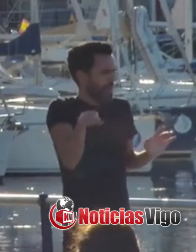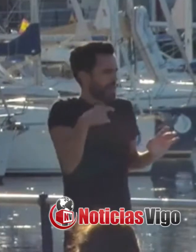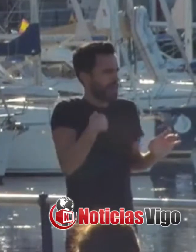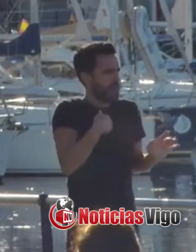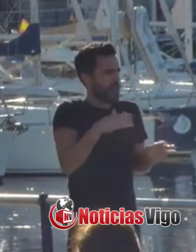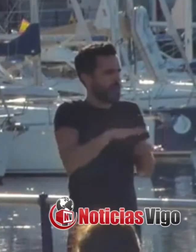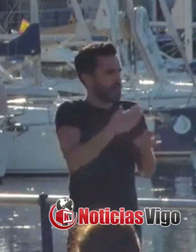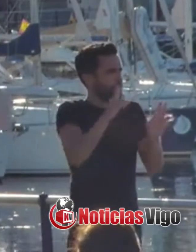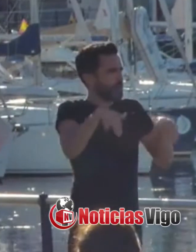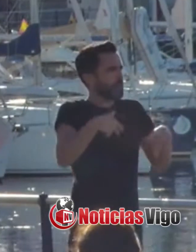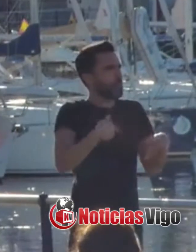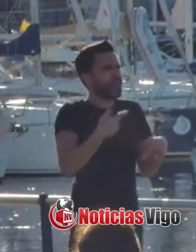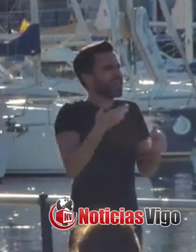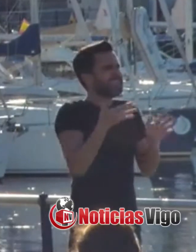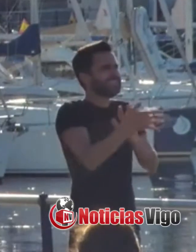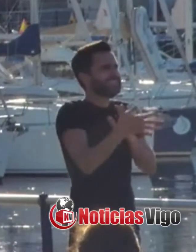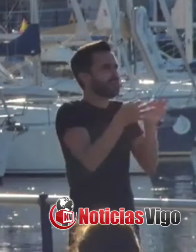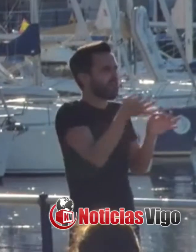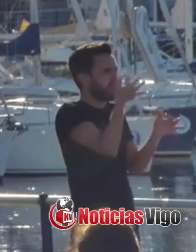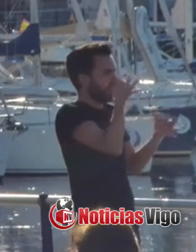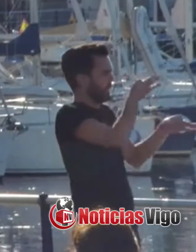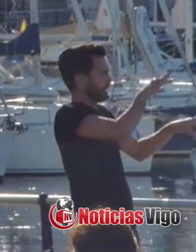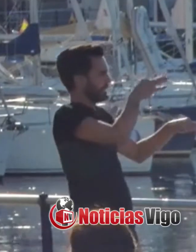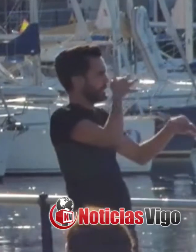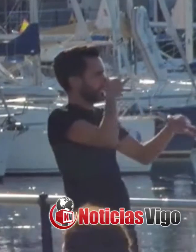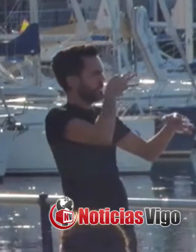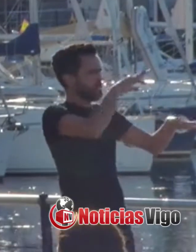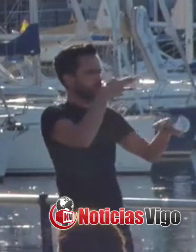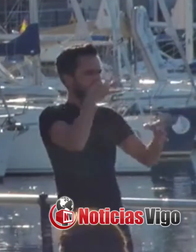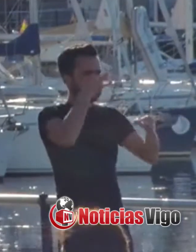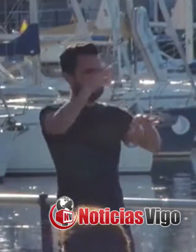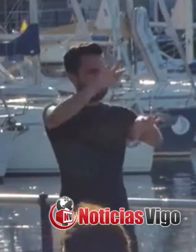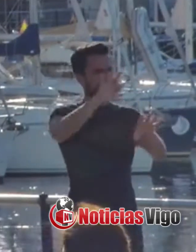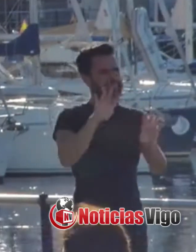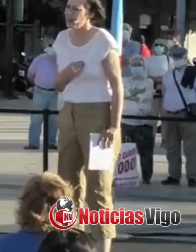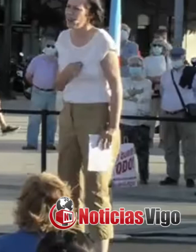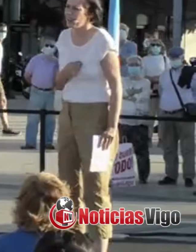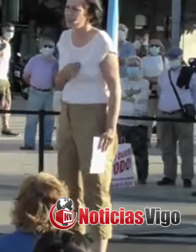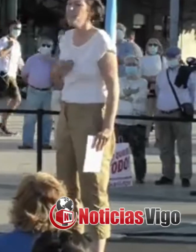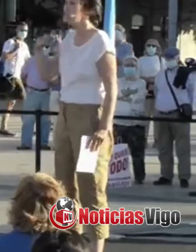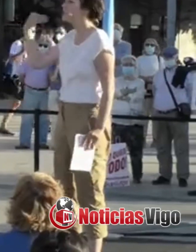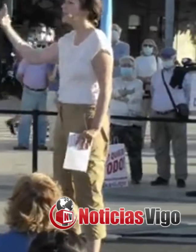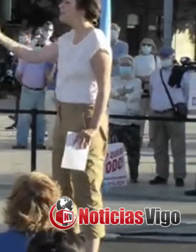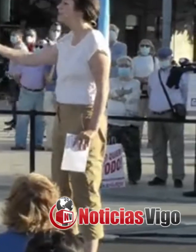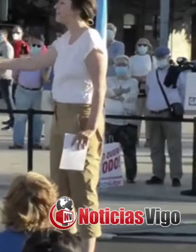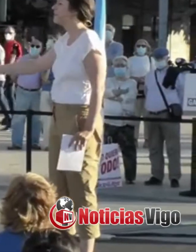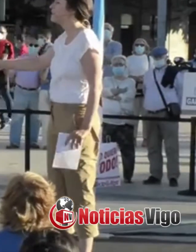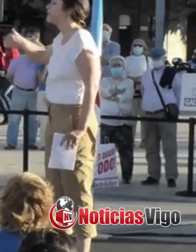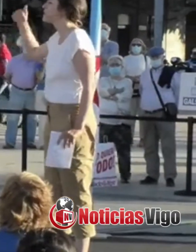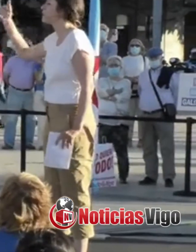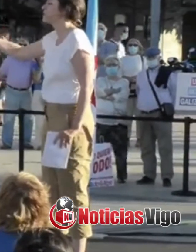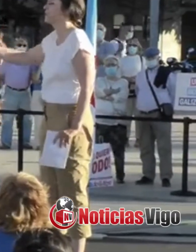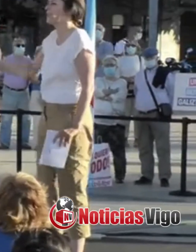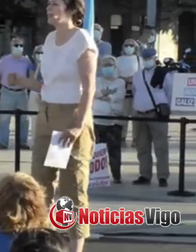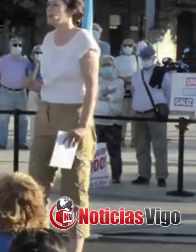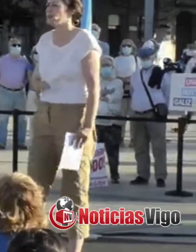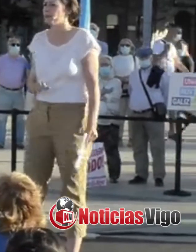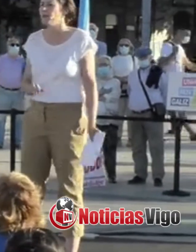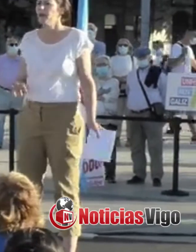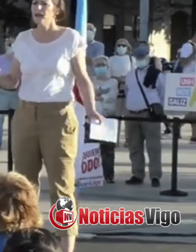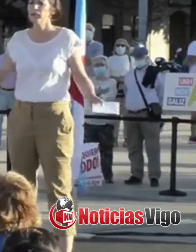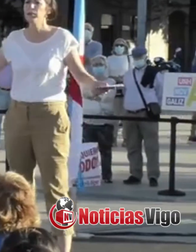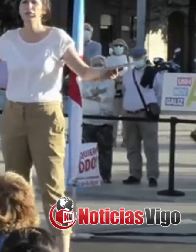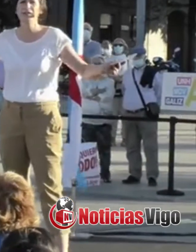as responsabilidades. Eso sí, cando algo sae ben, é gracias a él. E isto é o que leva facendo estes 11